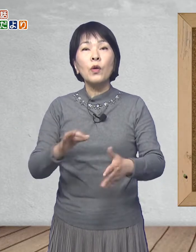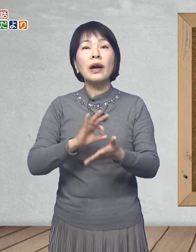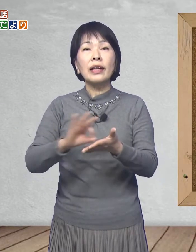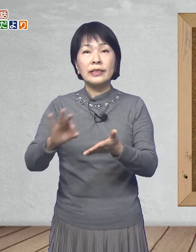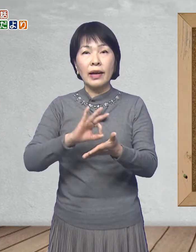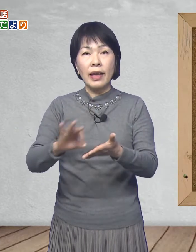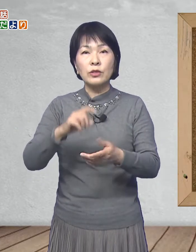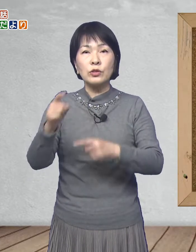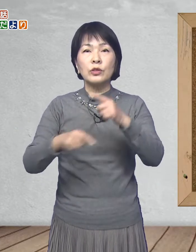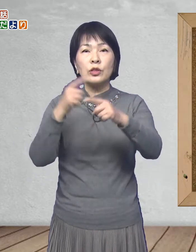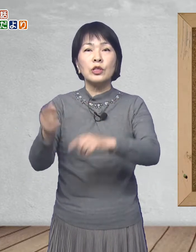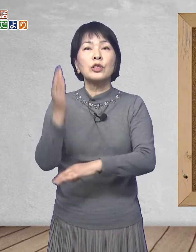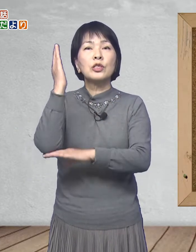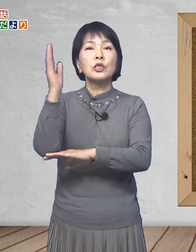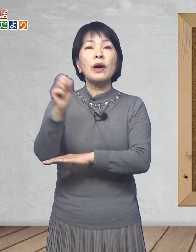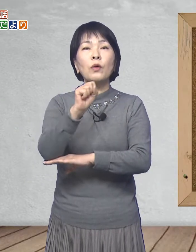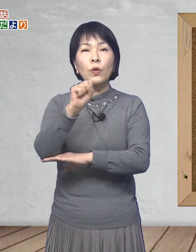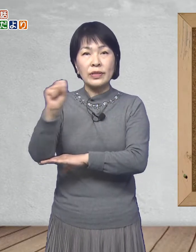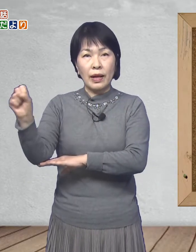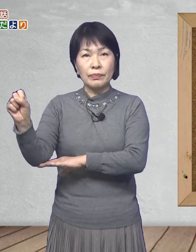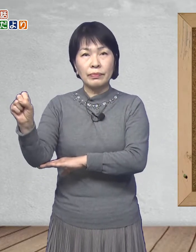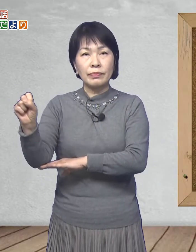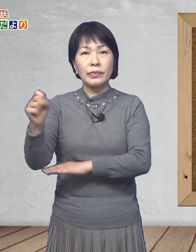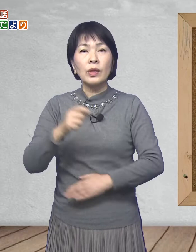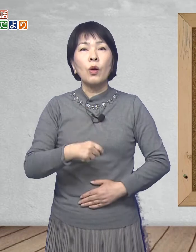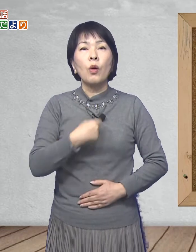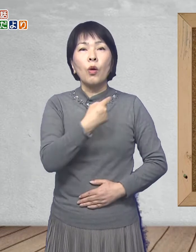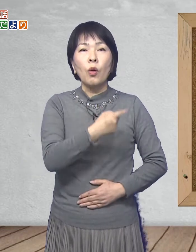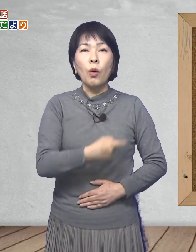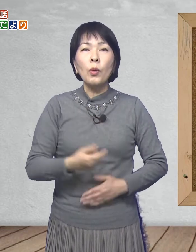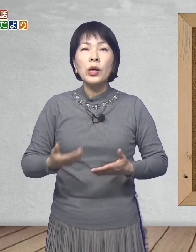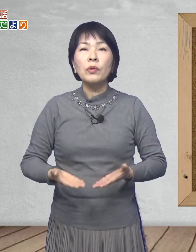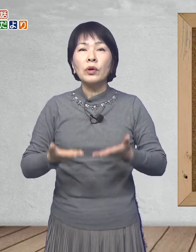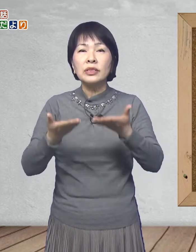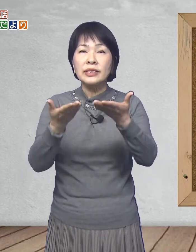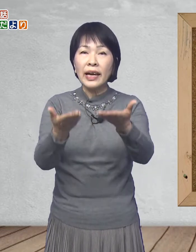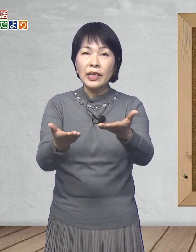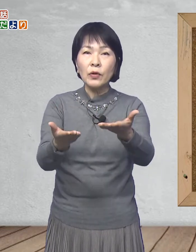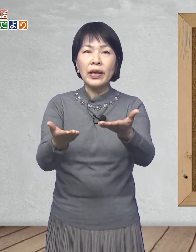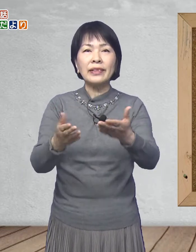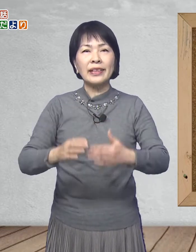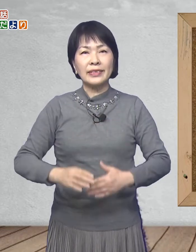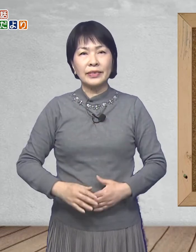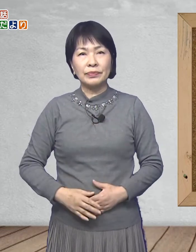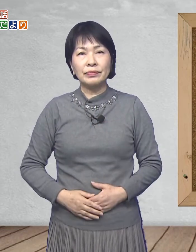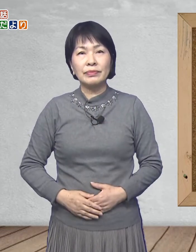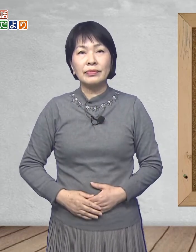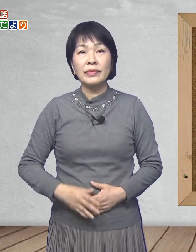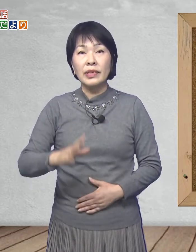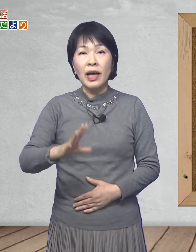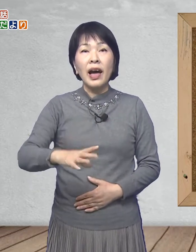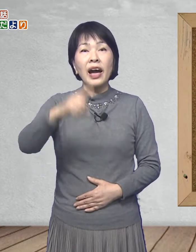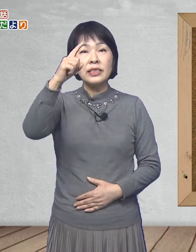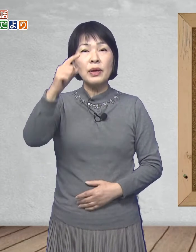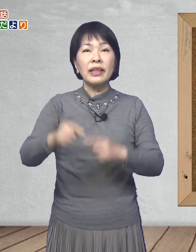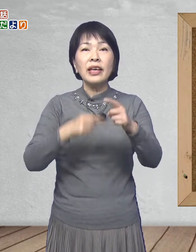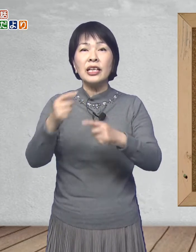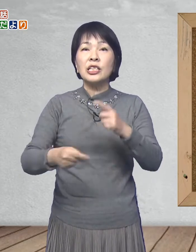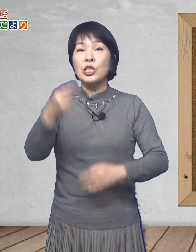今日から使える手話講座思いを伝えよう編です。初めて手